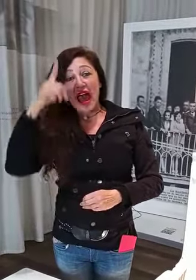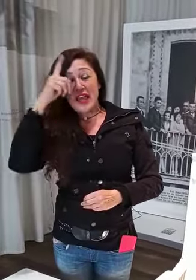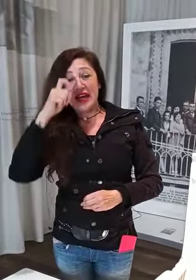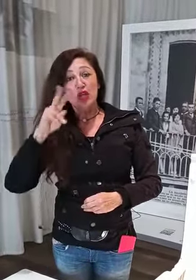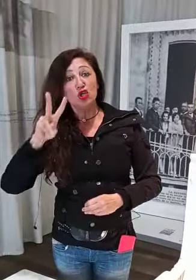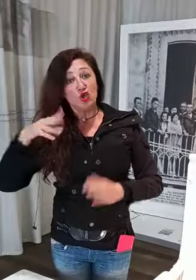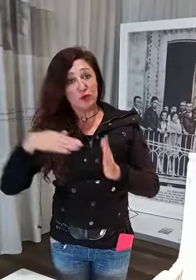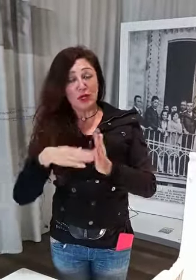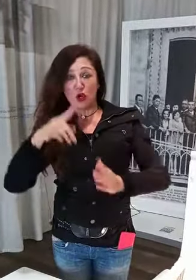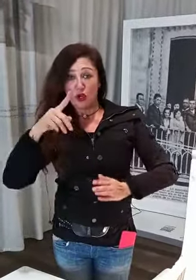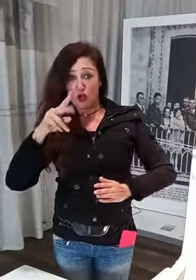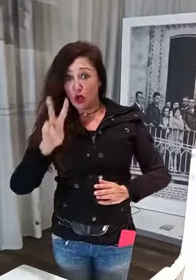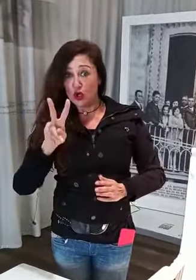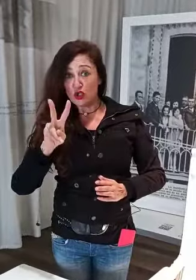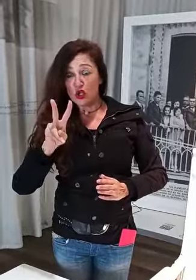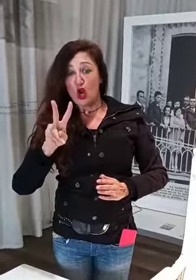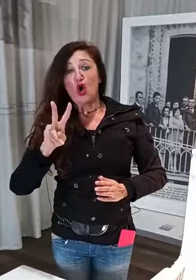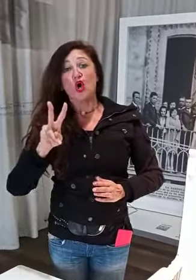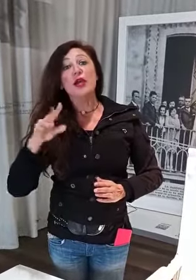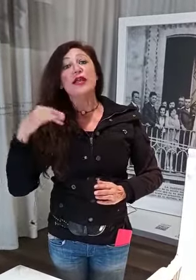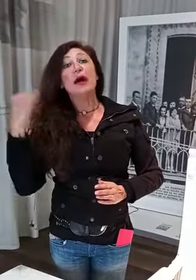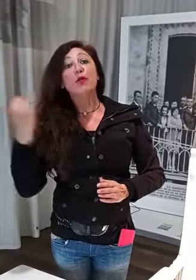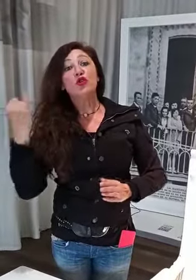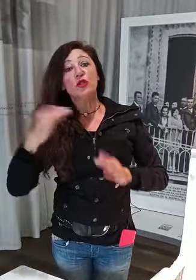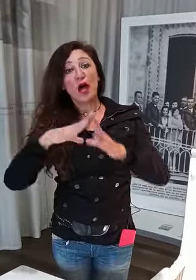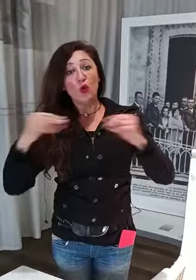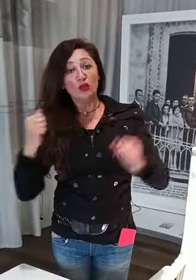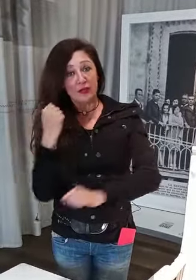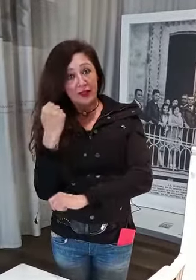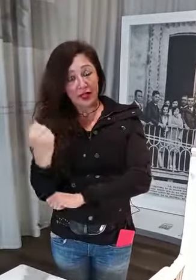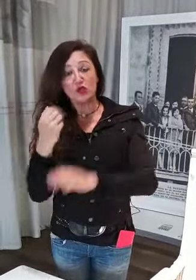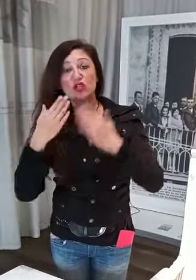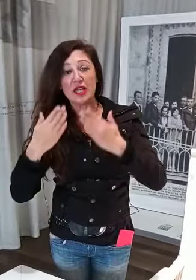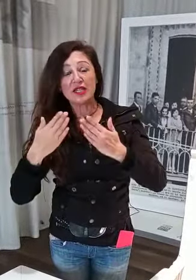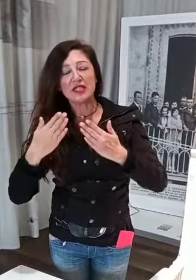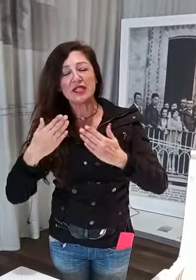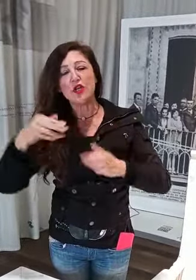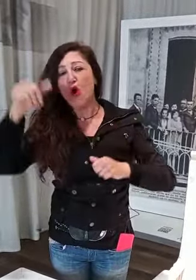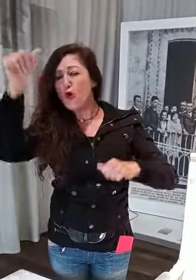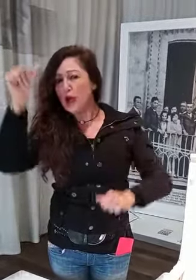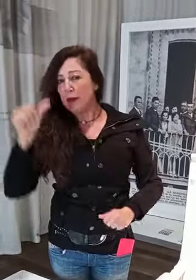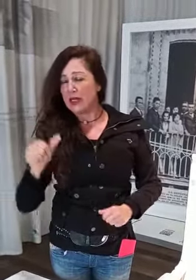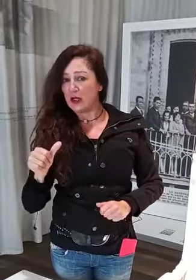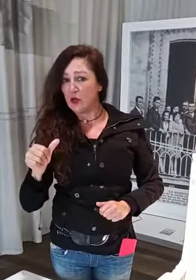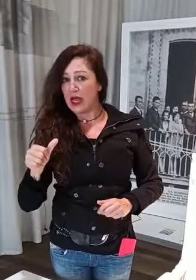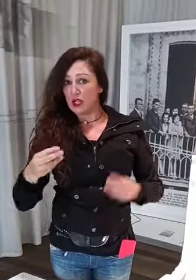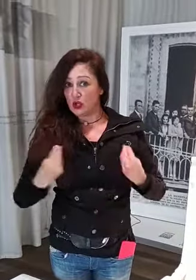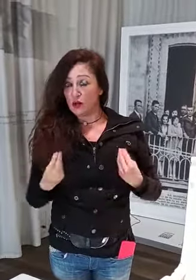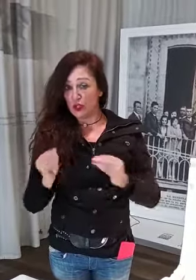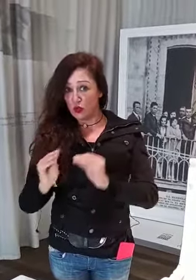En el año 2002, con el apoyo de la Junta de Andalucía, se estrenó una película sobre su